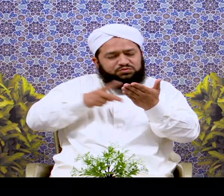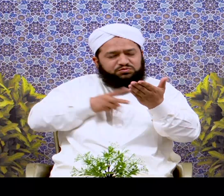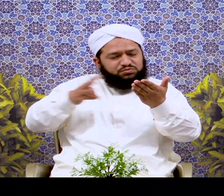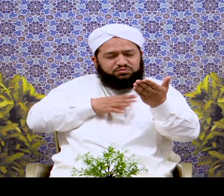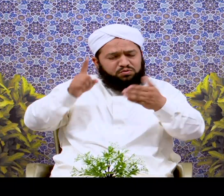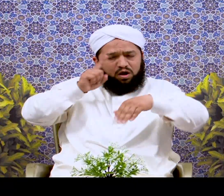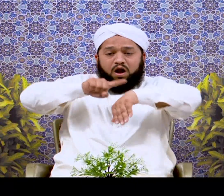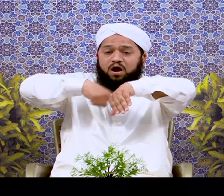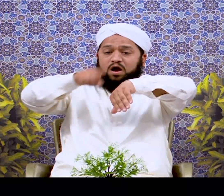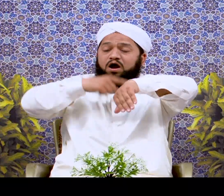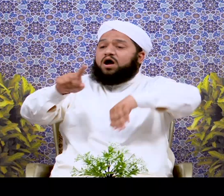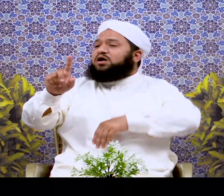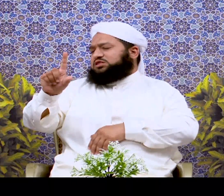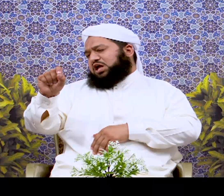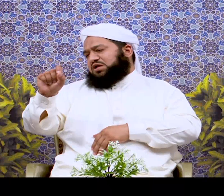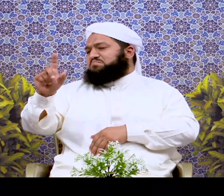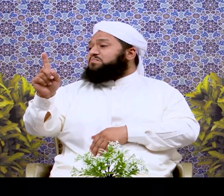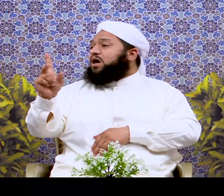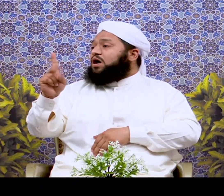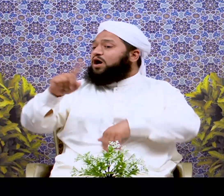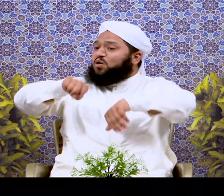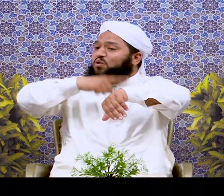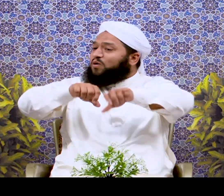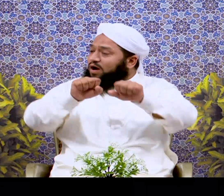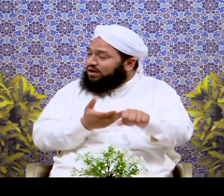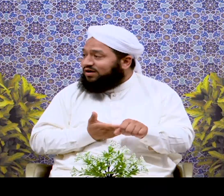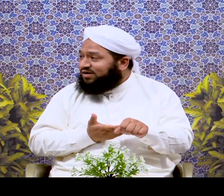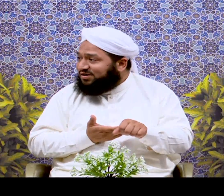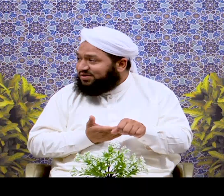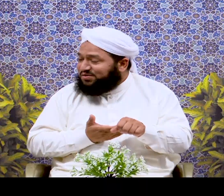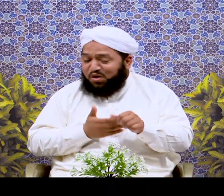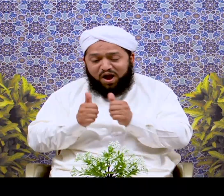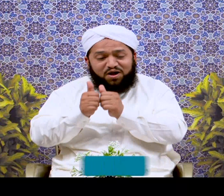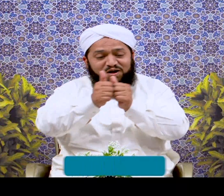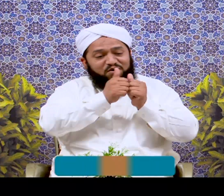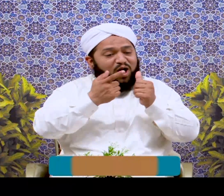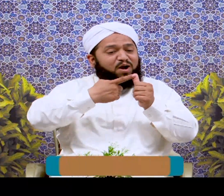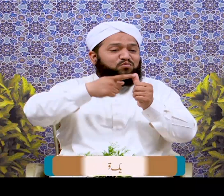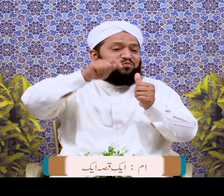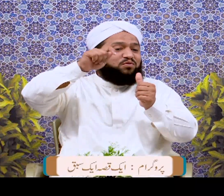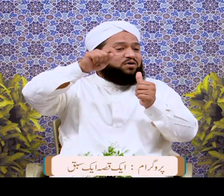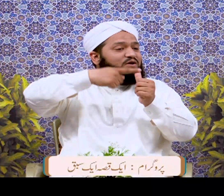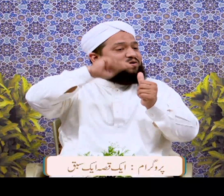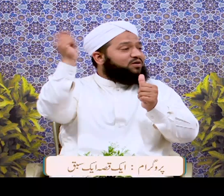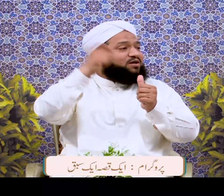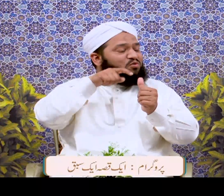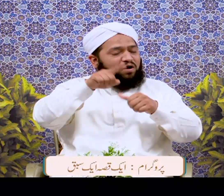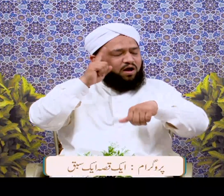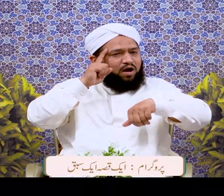و بیش 10 سے 12 گھنٹے لگتے ہیں۔ امیر المؤمنین حضرت علی رضی اللہ عنہ کی شان کے 10 سے 12 گھنٹے کا کام